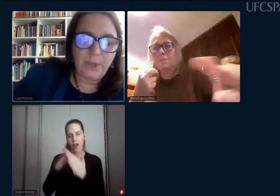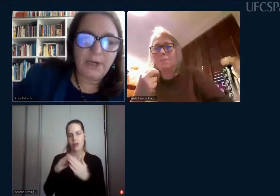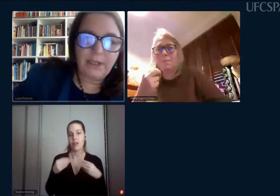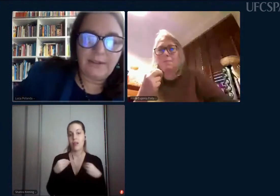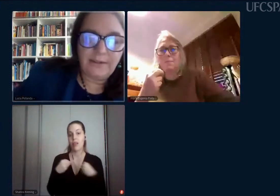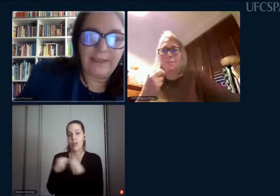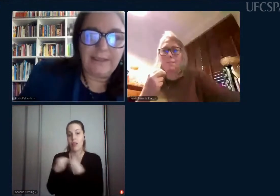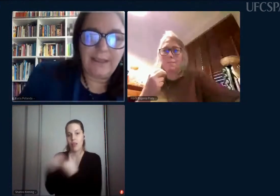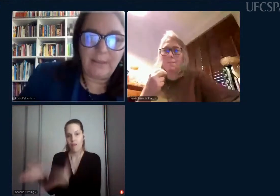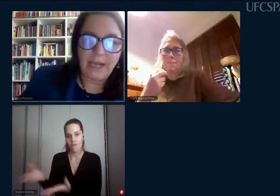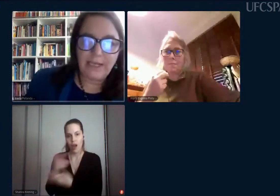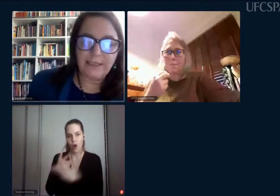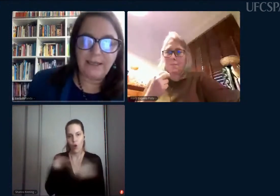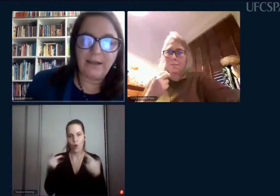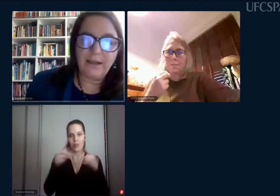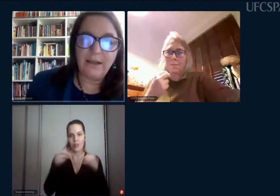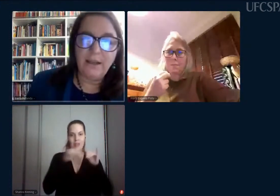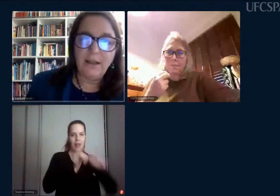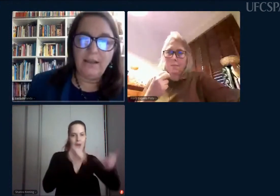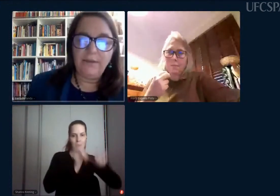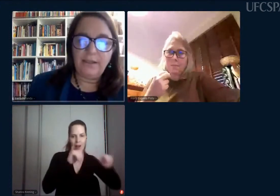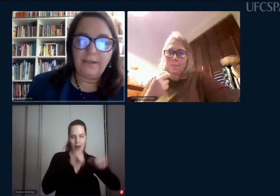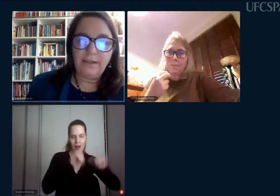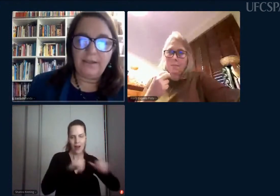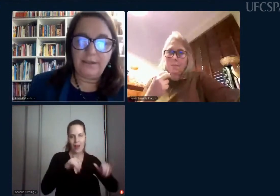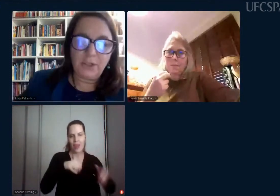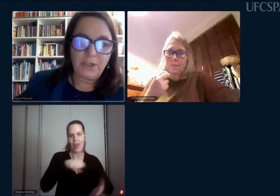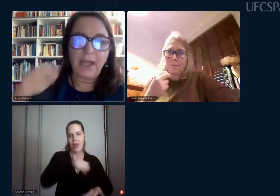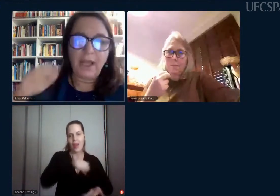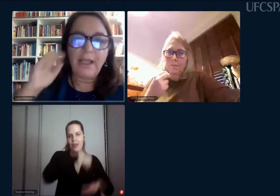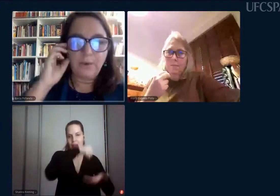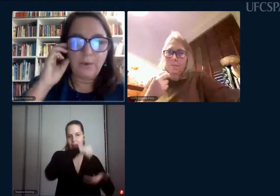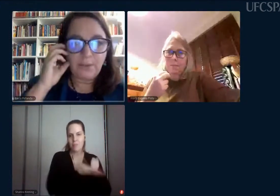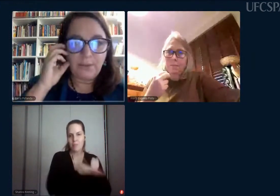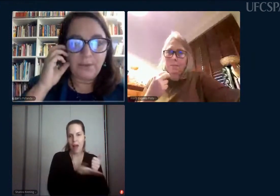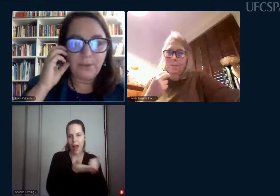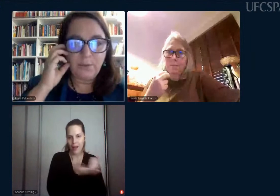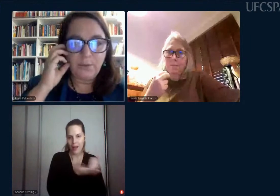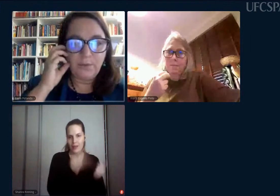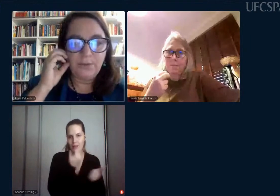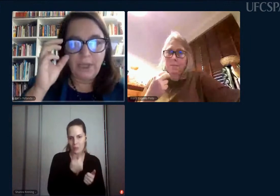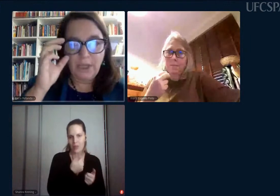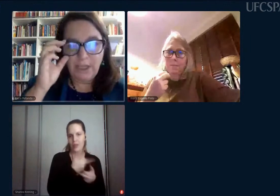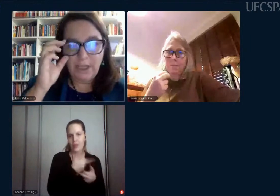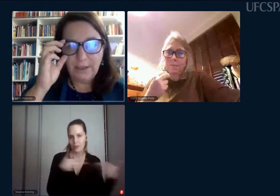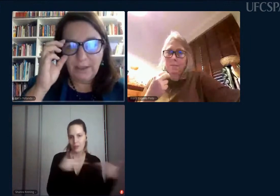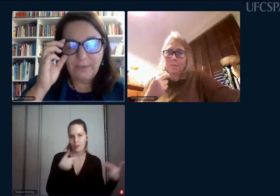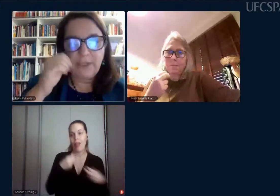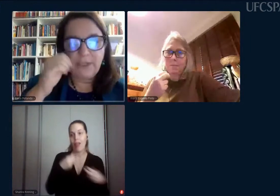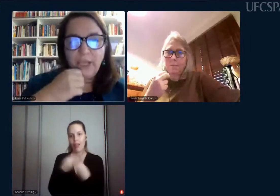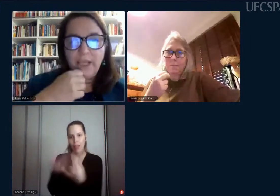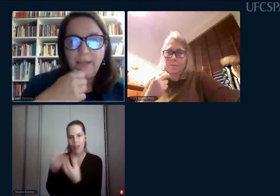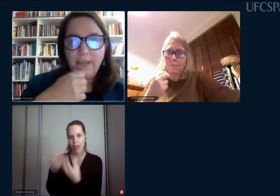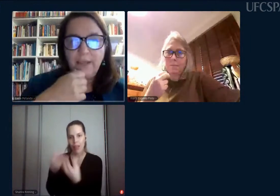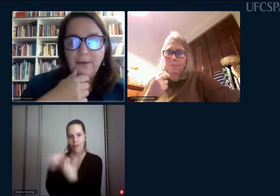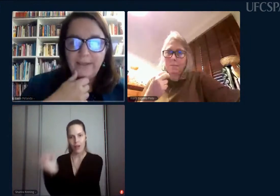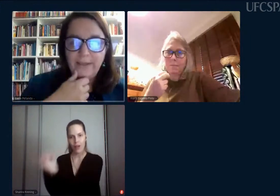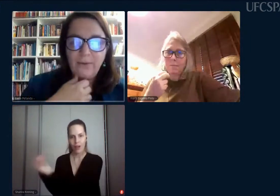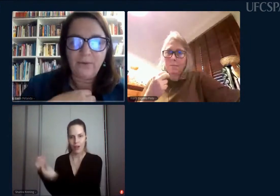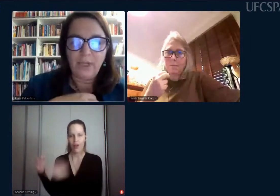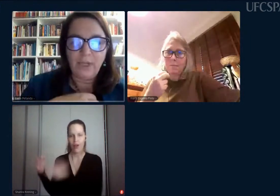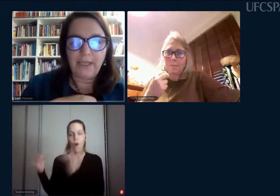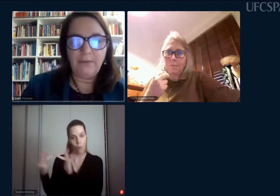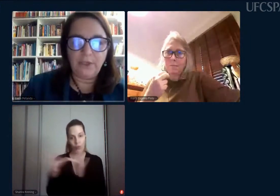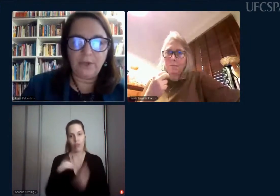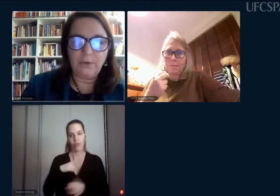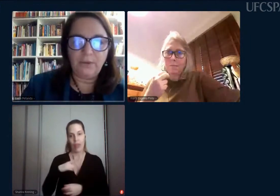das campanhas, cesta básica, e a gente está em contato com todo mundo, e então se alguém conhece,